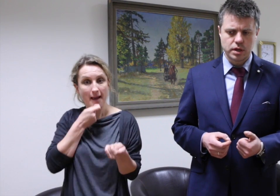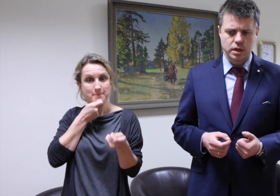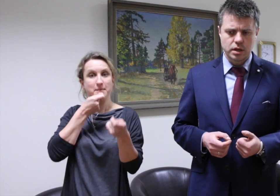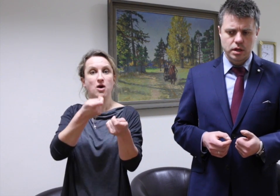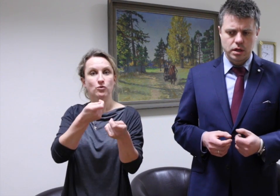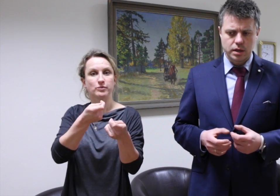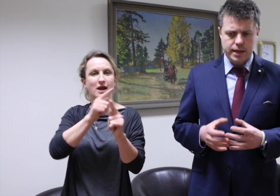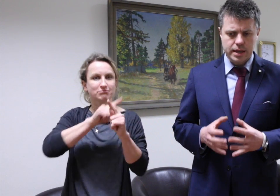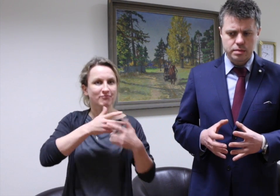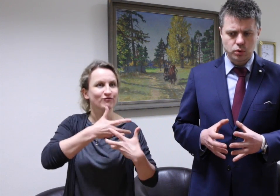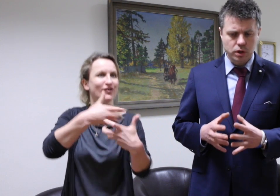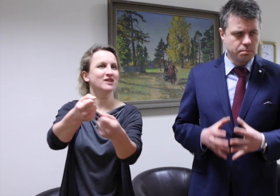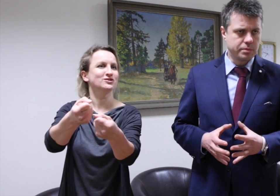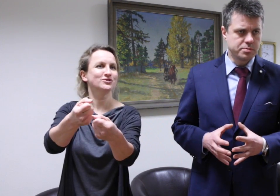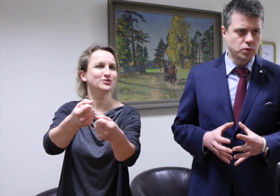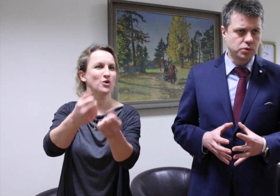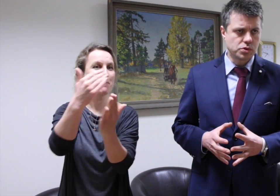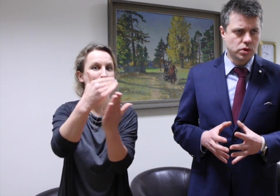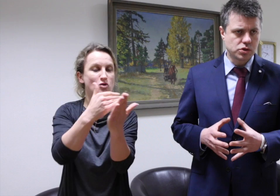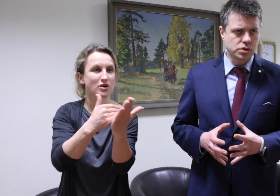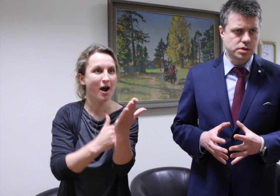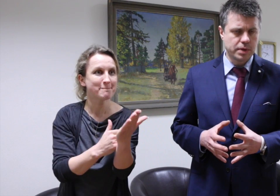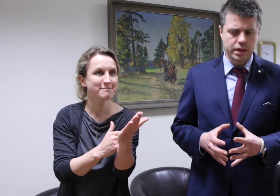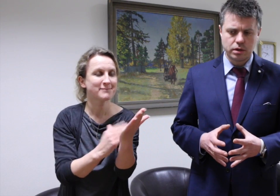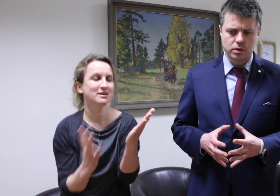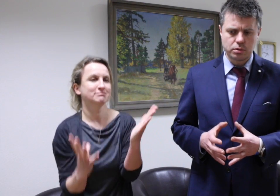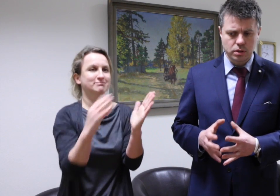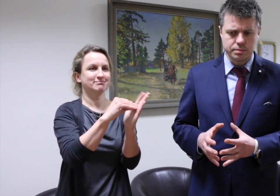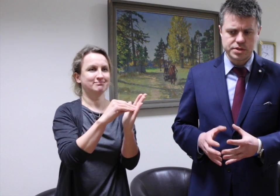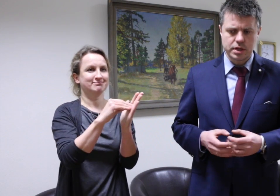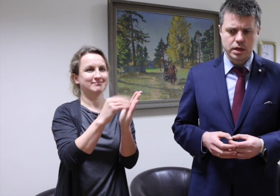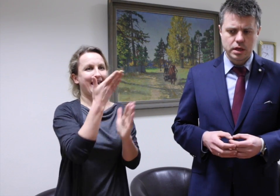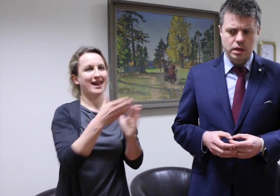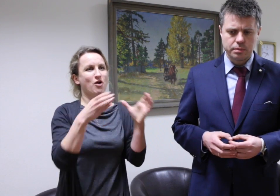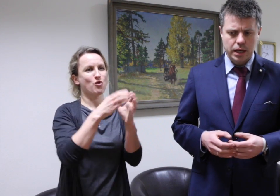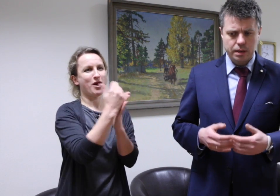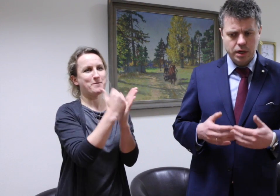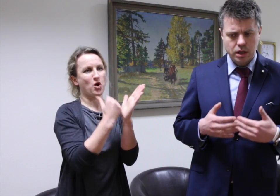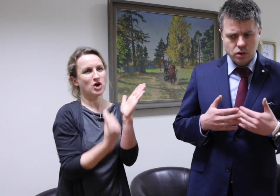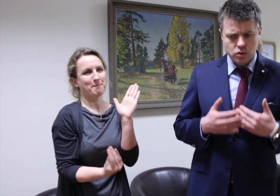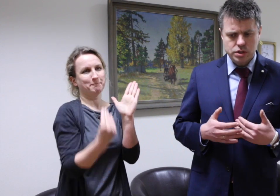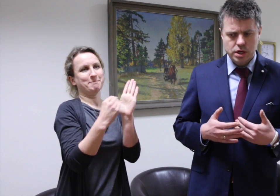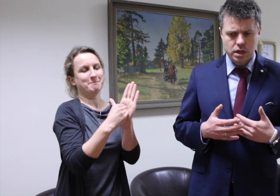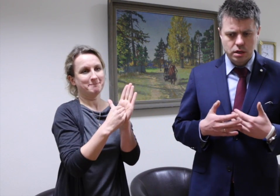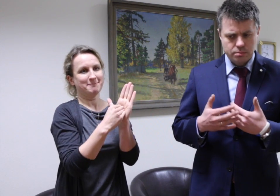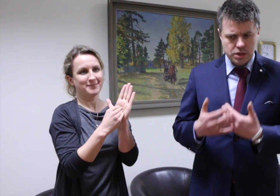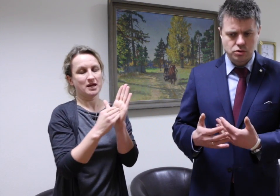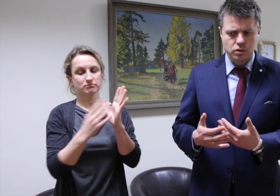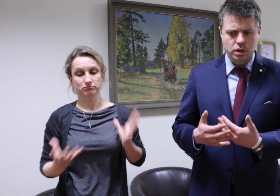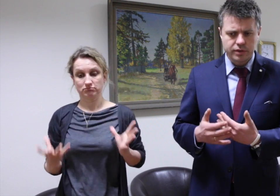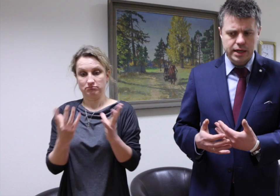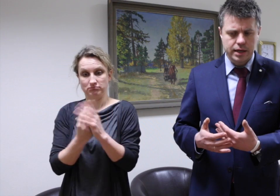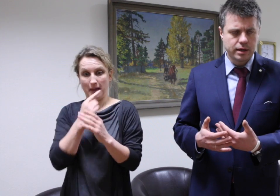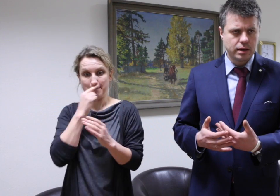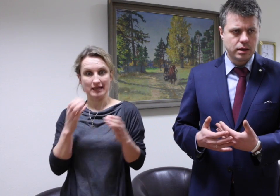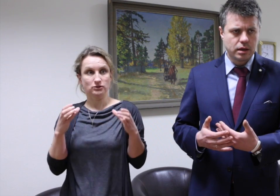vastu. Nad tegid programmi, mis muutus üheks osaks meie erakonna programmist ja me läheme ühise